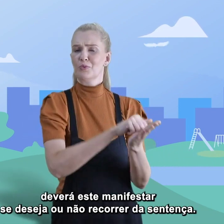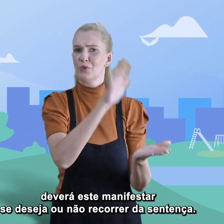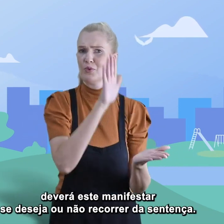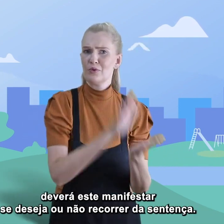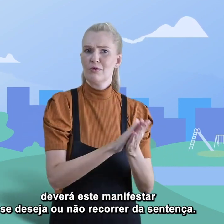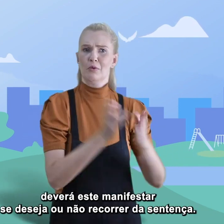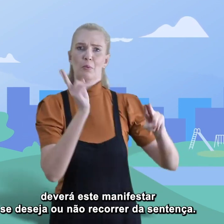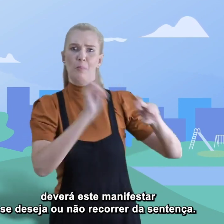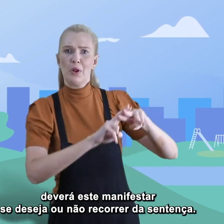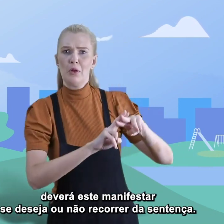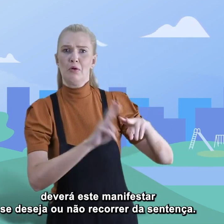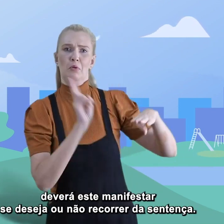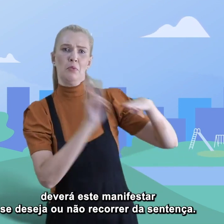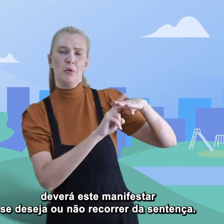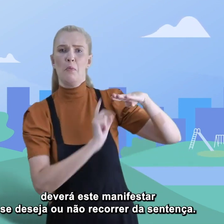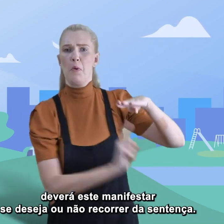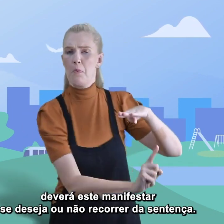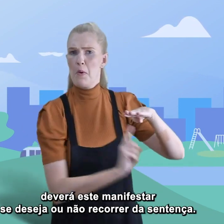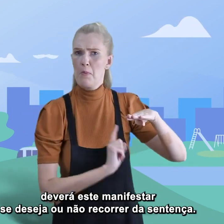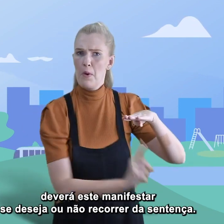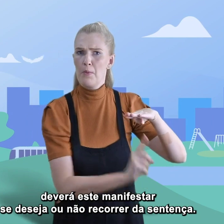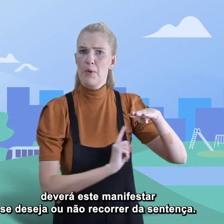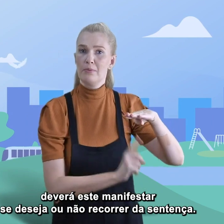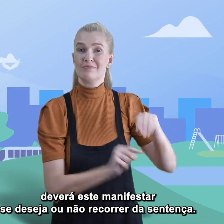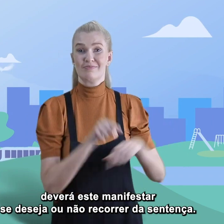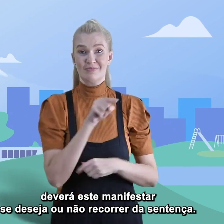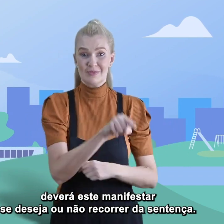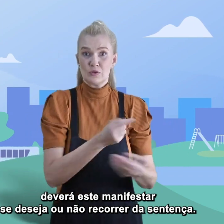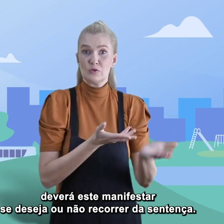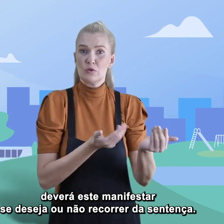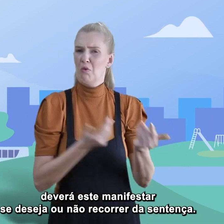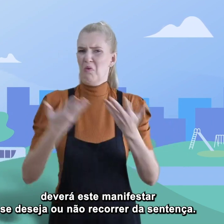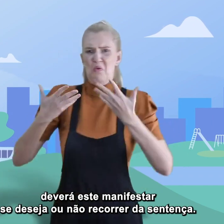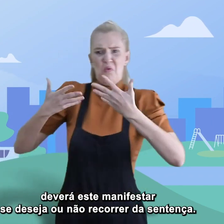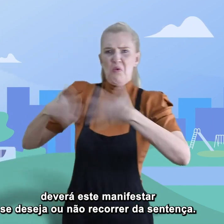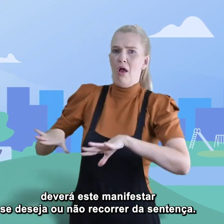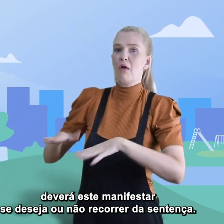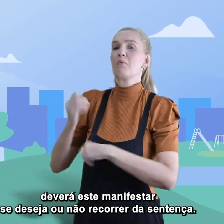deverá este manifestar se deseja ou não recorrer da sentença.